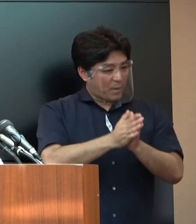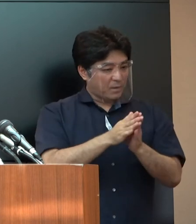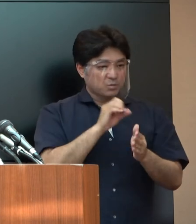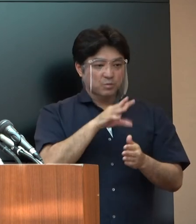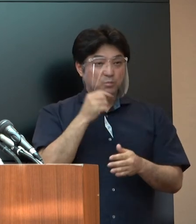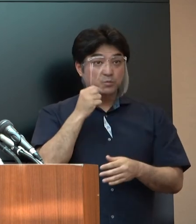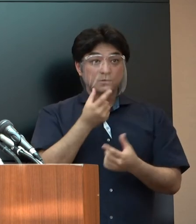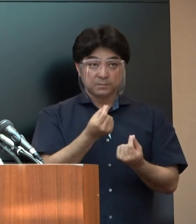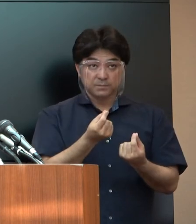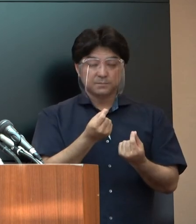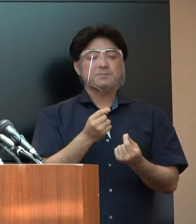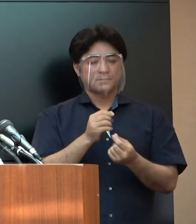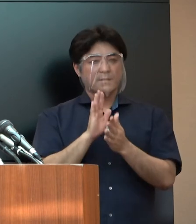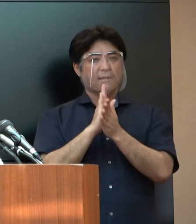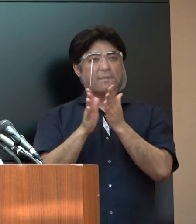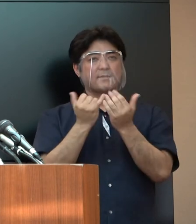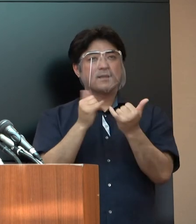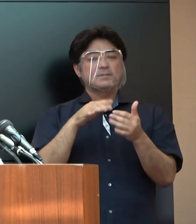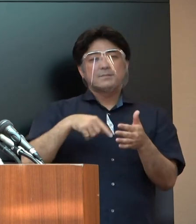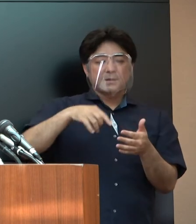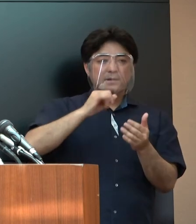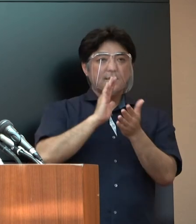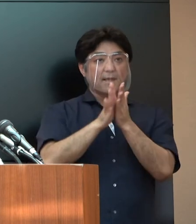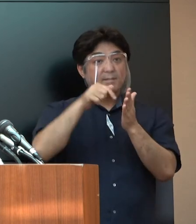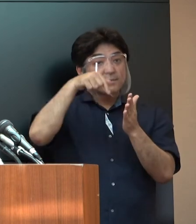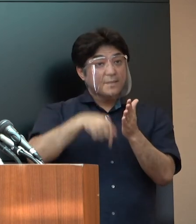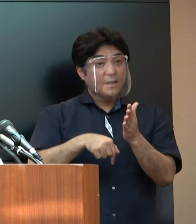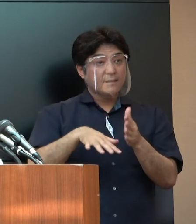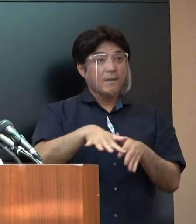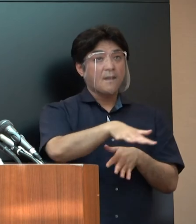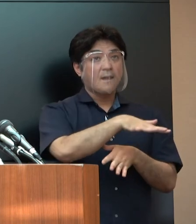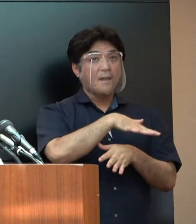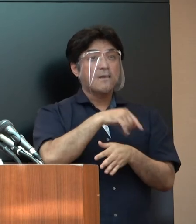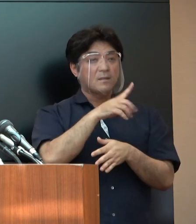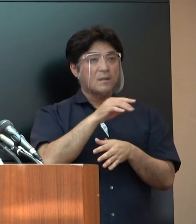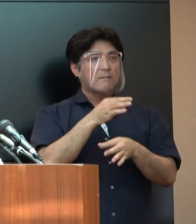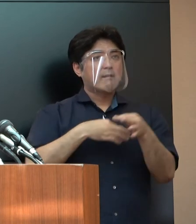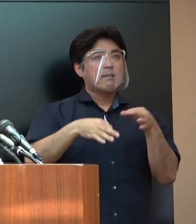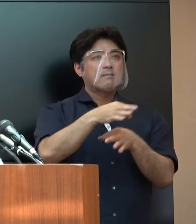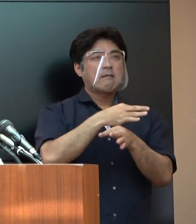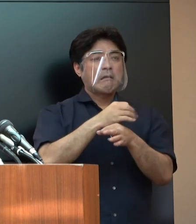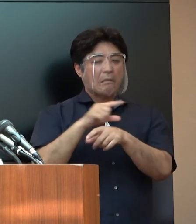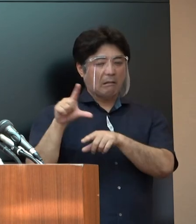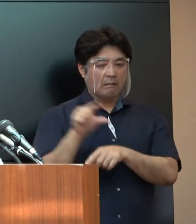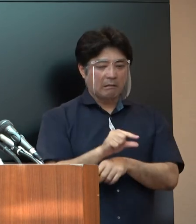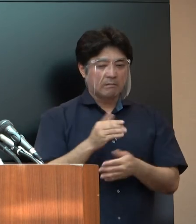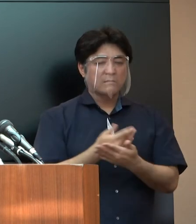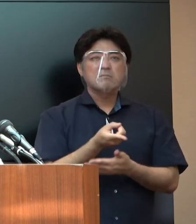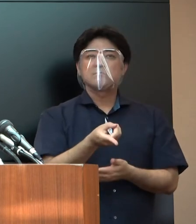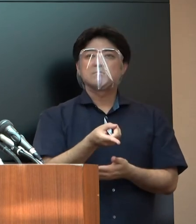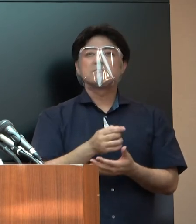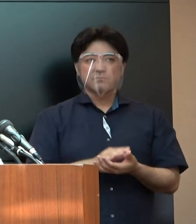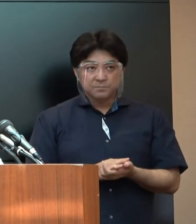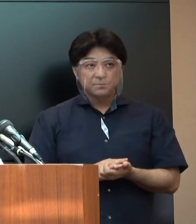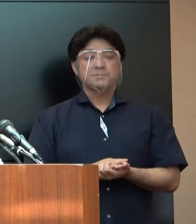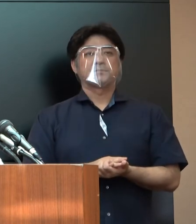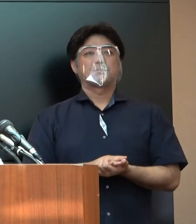まあ、県内経済全体が非常に大きな打撃を受けておりますので、その打撃